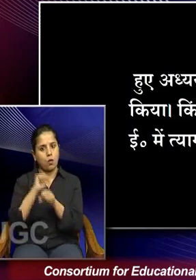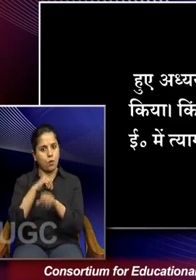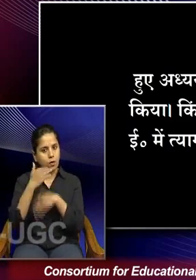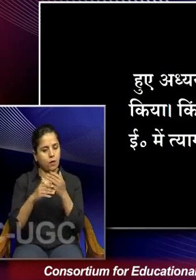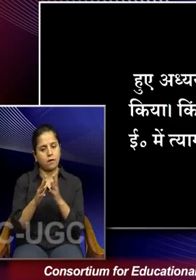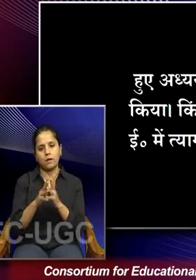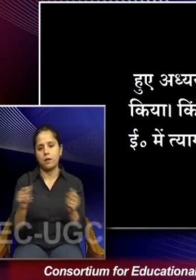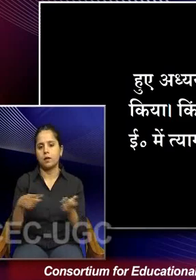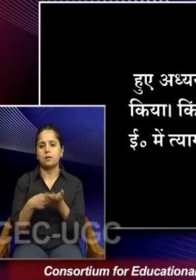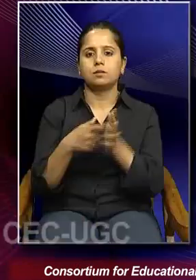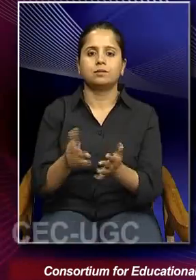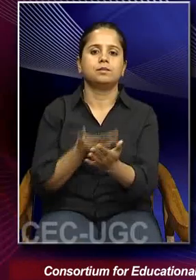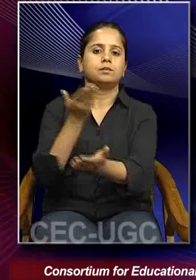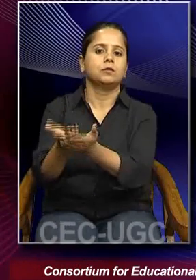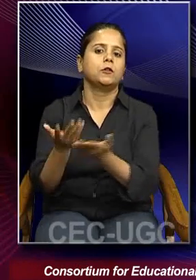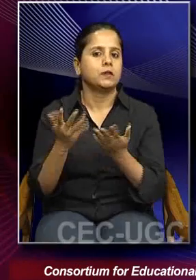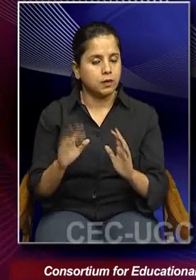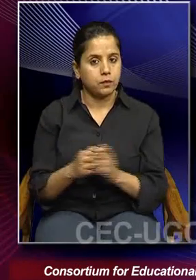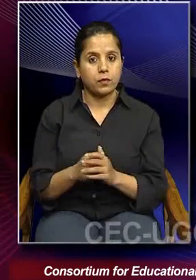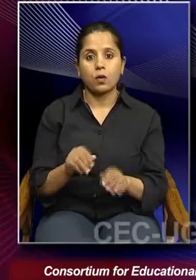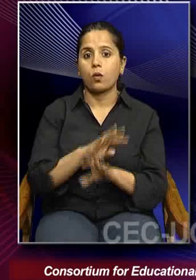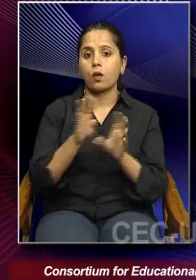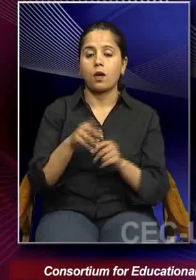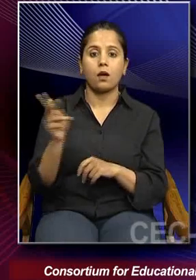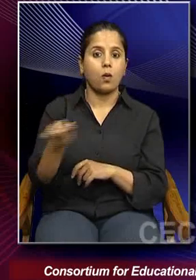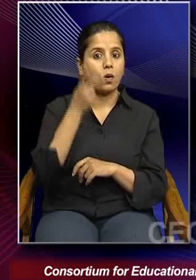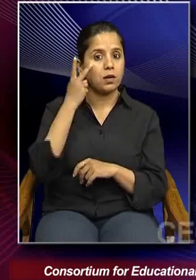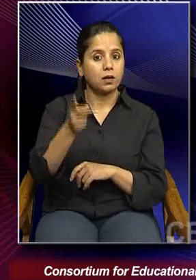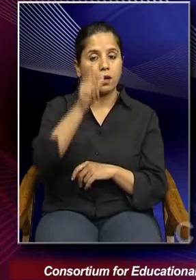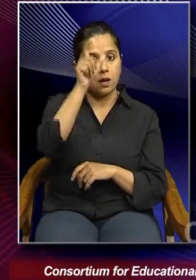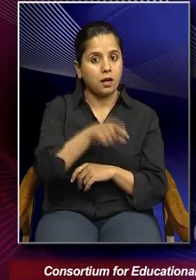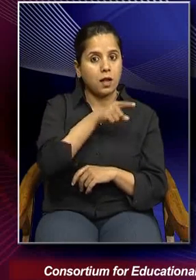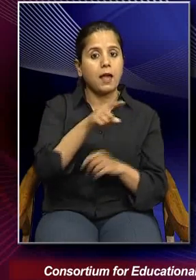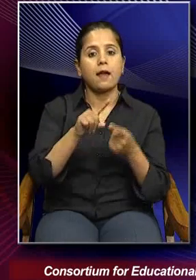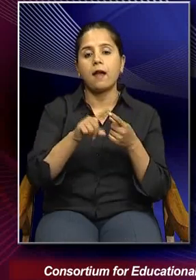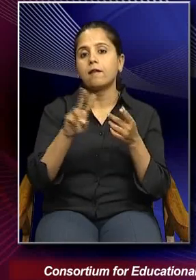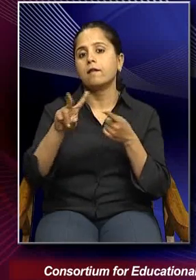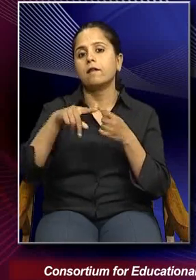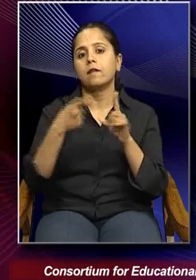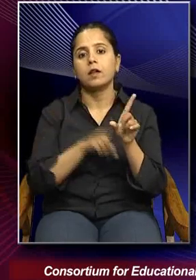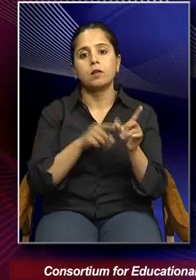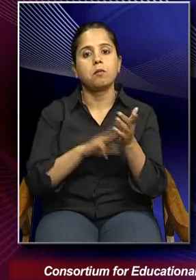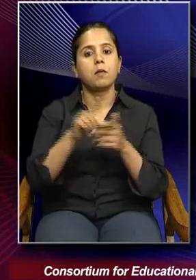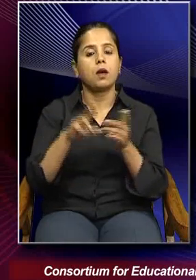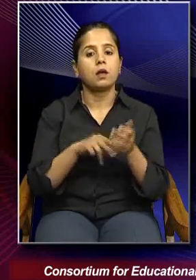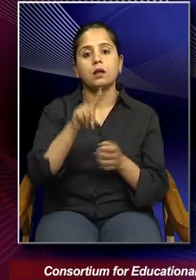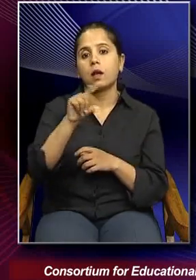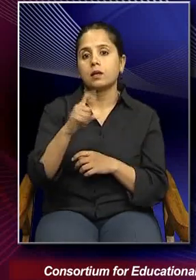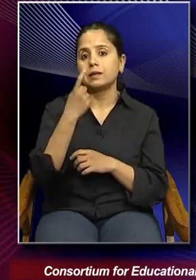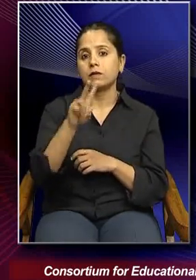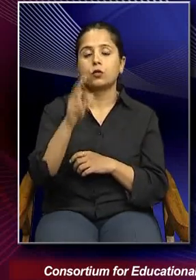त्यागपत्र दे दिया एवरी मेंस का संपादन सन 1972